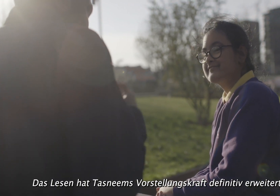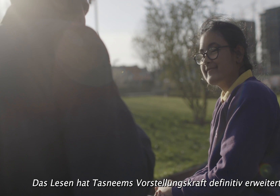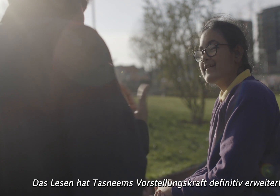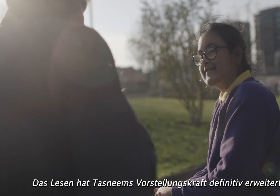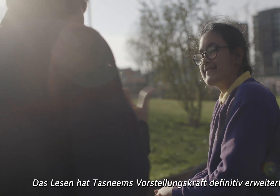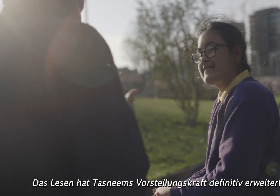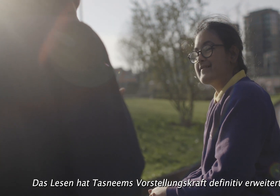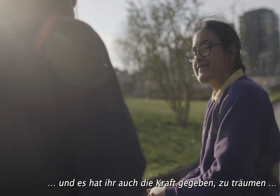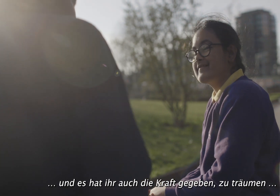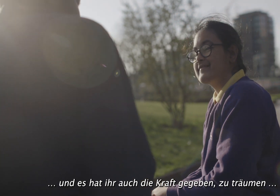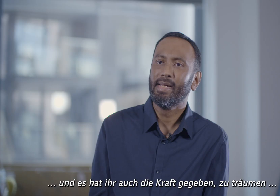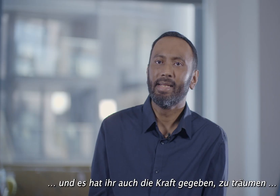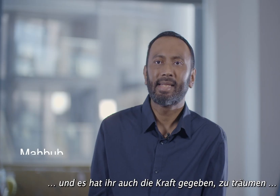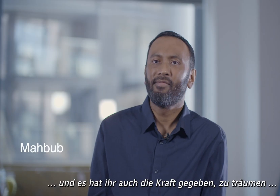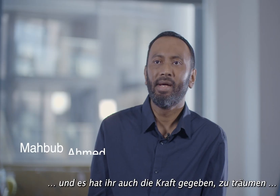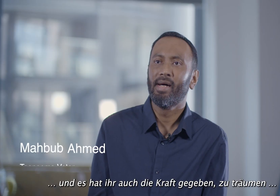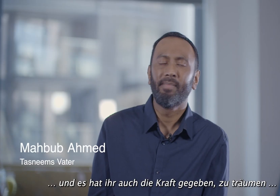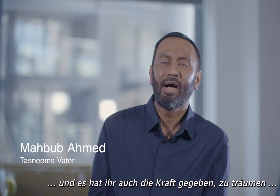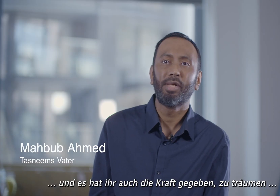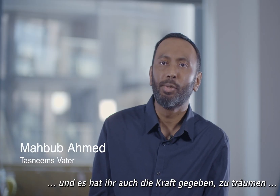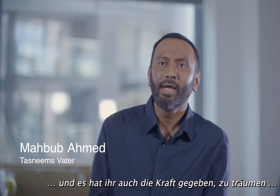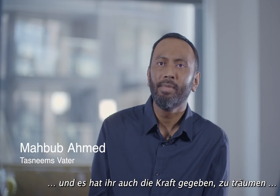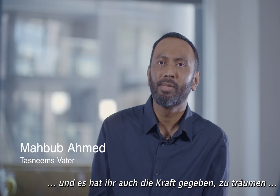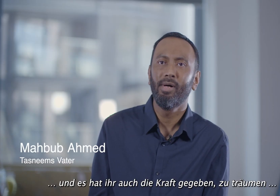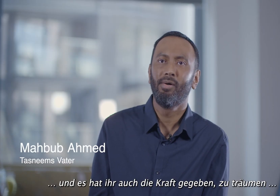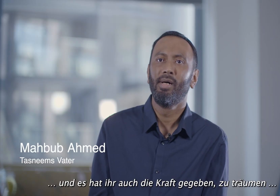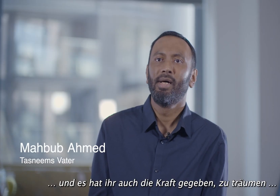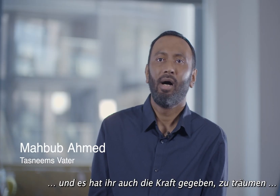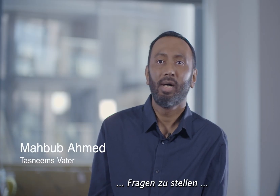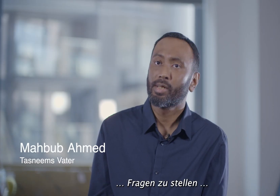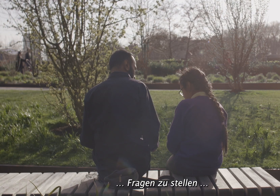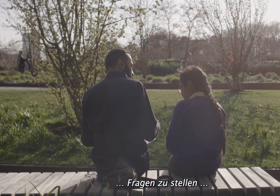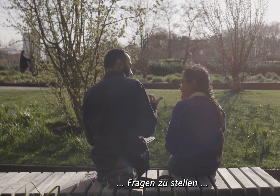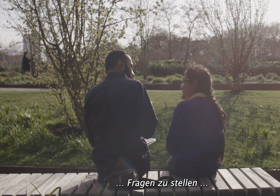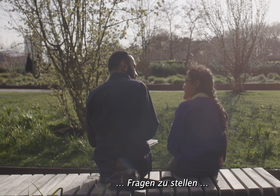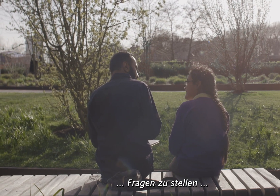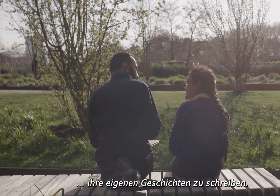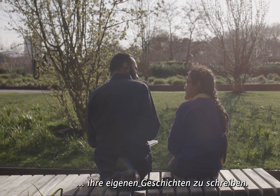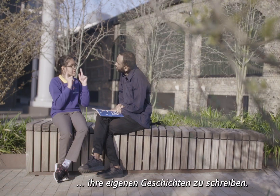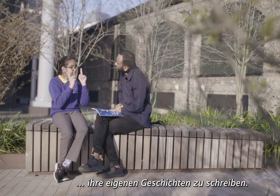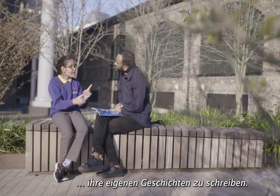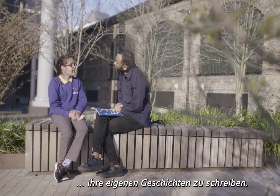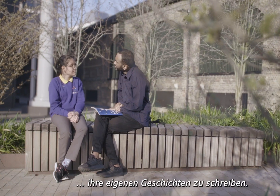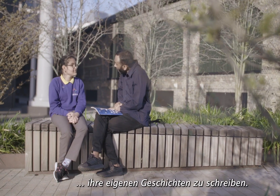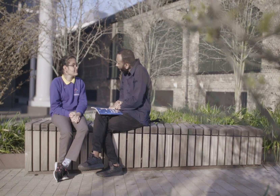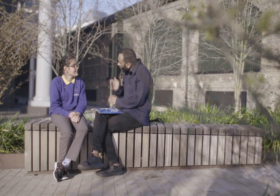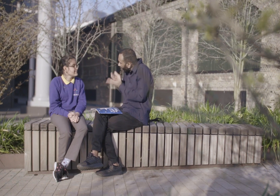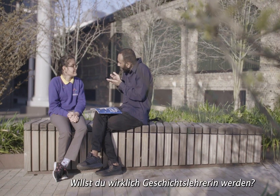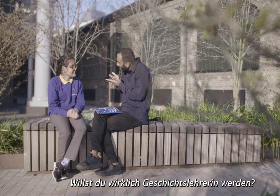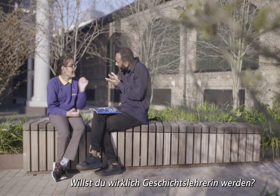imagination and it's given her the power to dream as well, ask questions, write her own stories. Really,